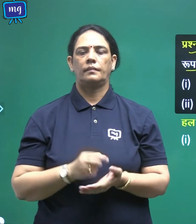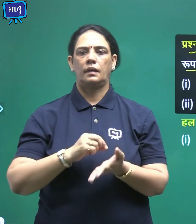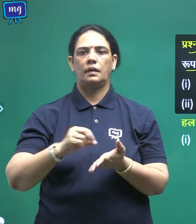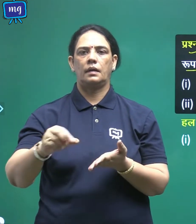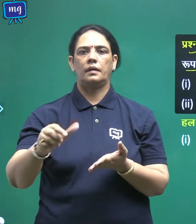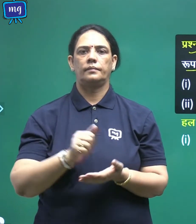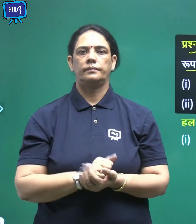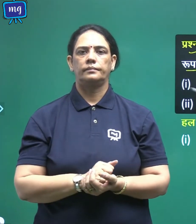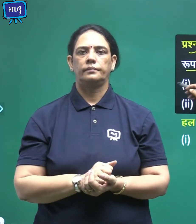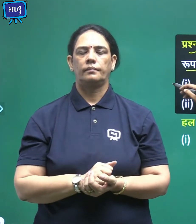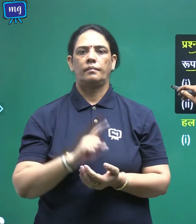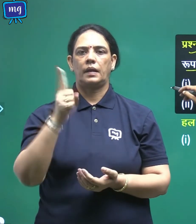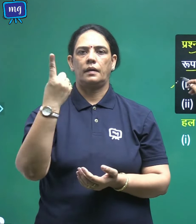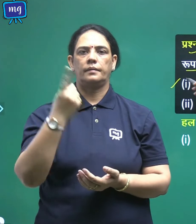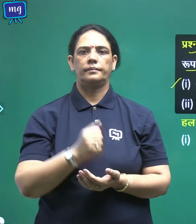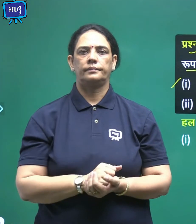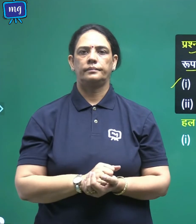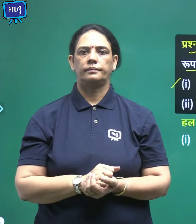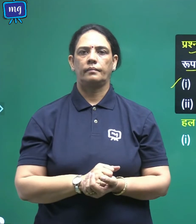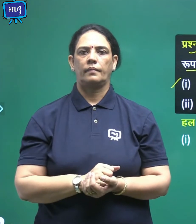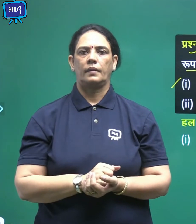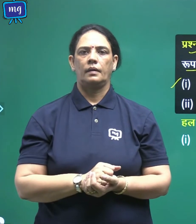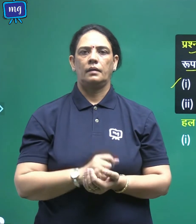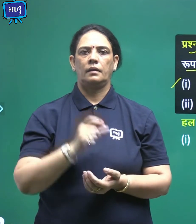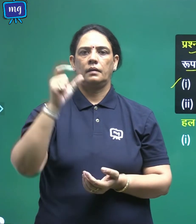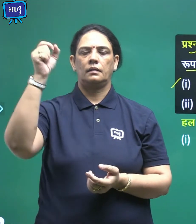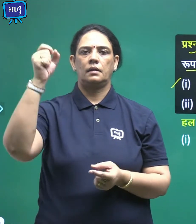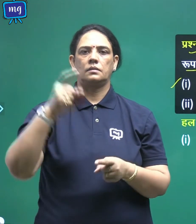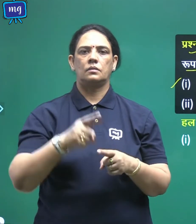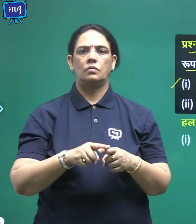लिखिए। पहला 10 गुणा 5